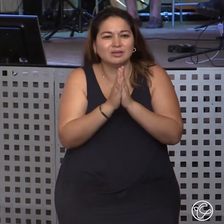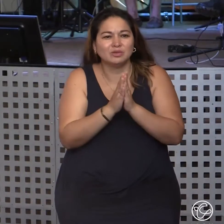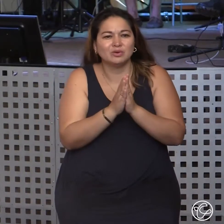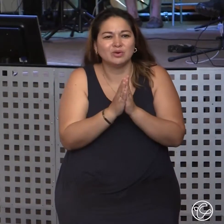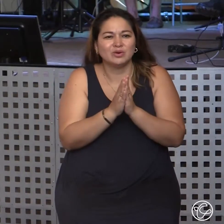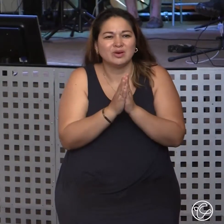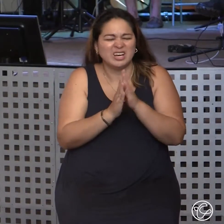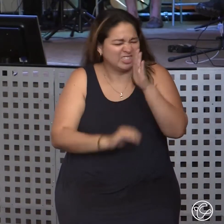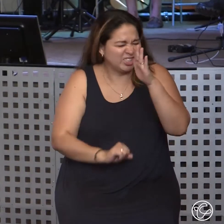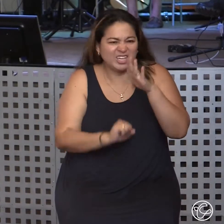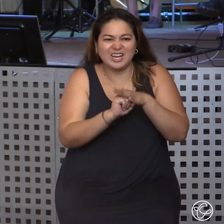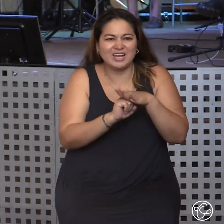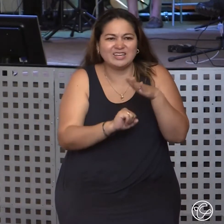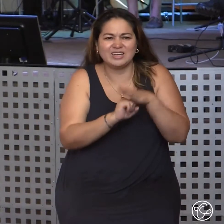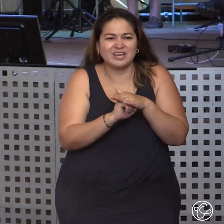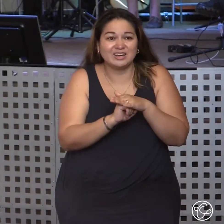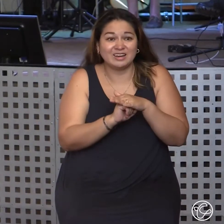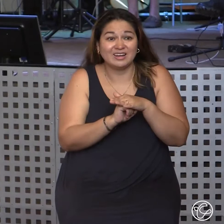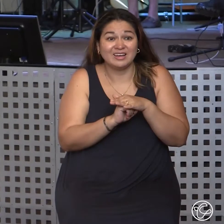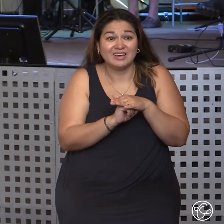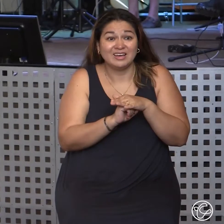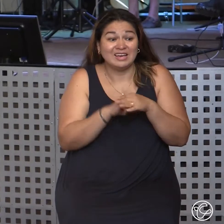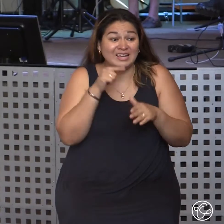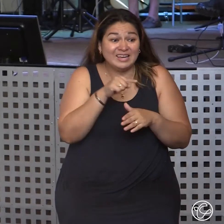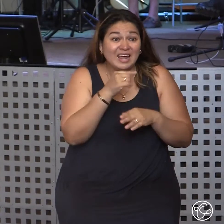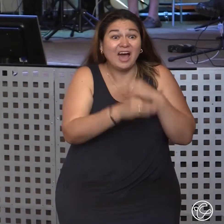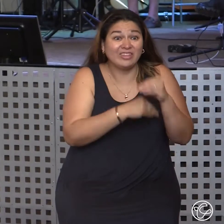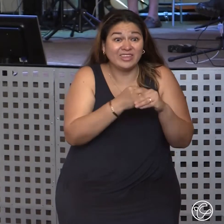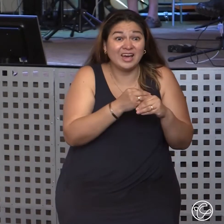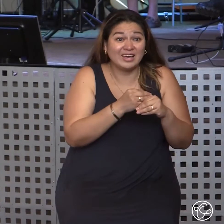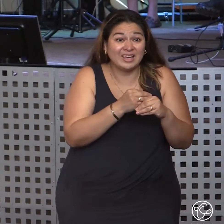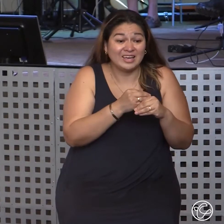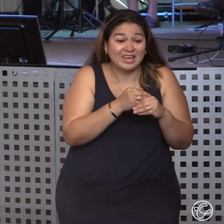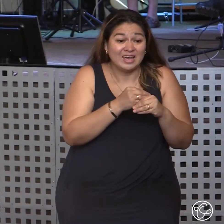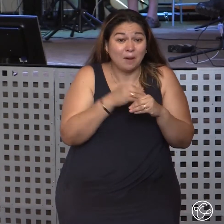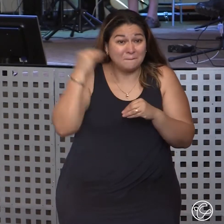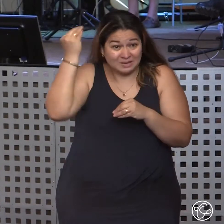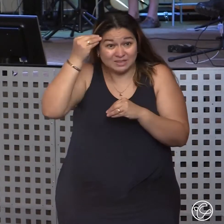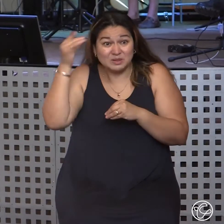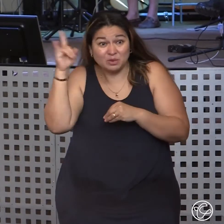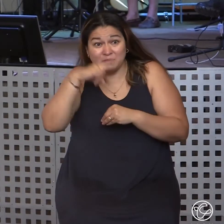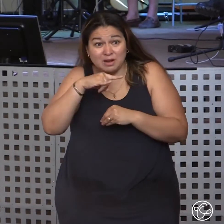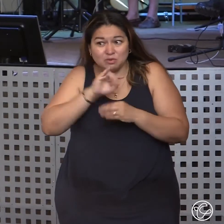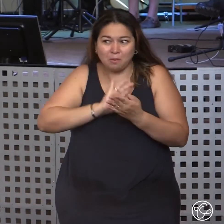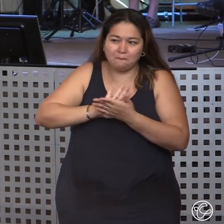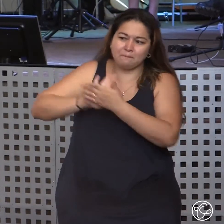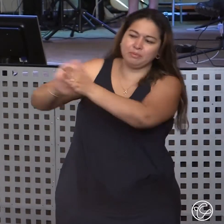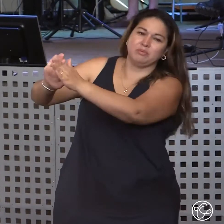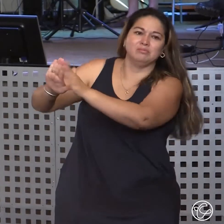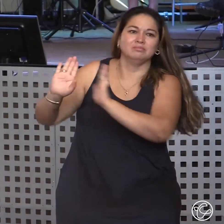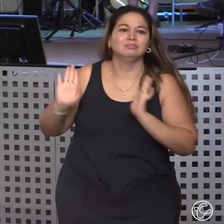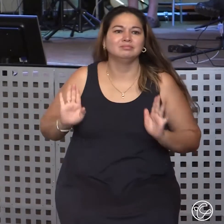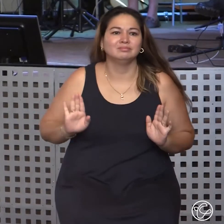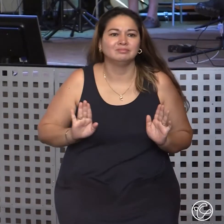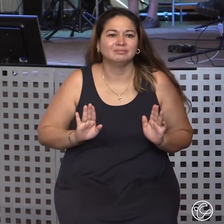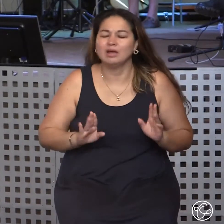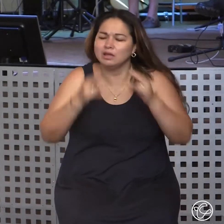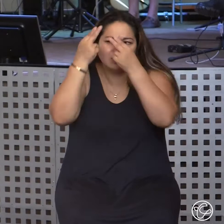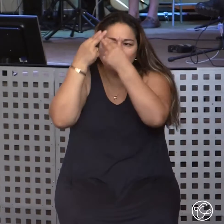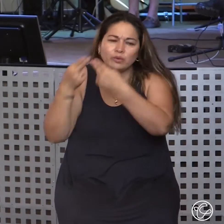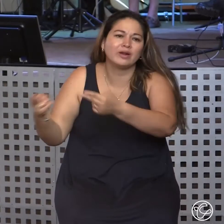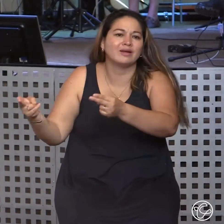mayores. Mayores espacios se abren con mayor honra todavía.